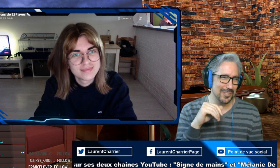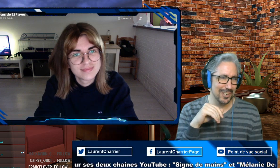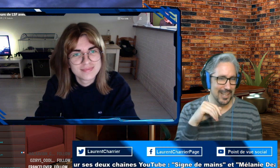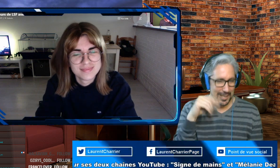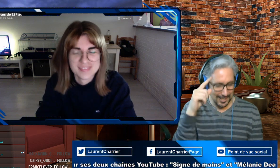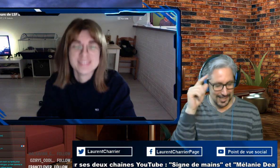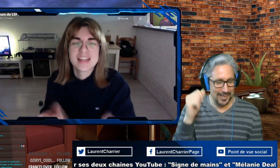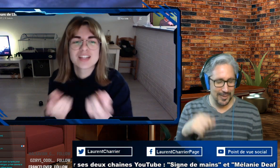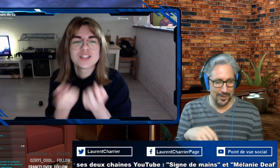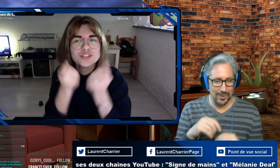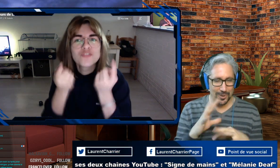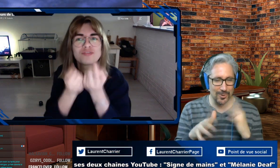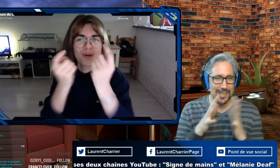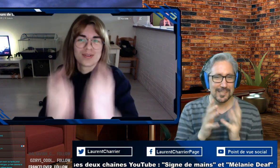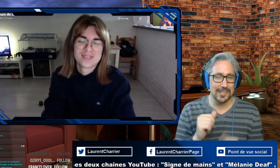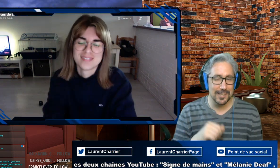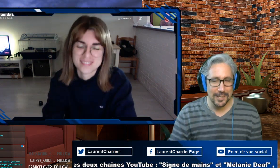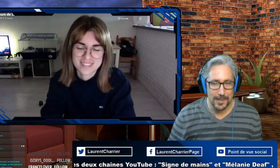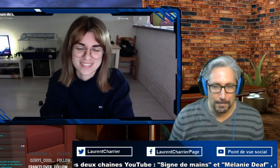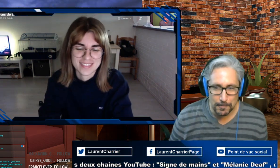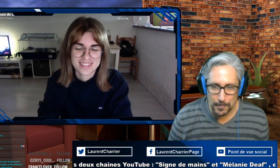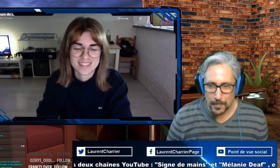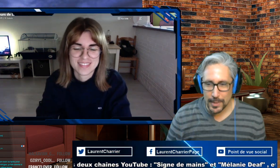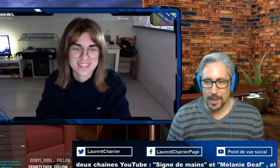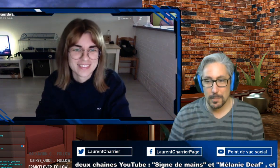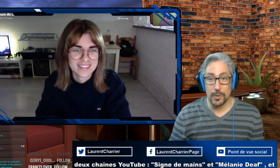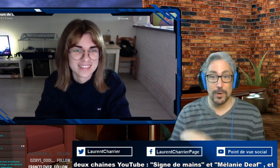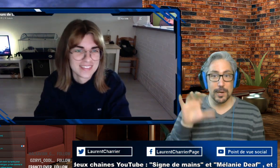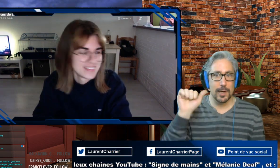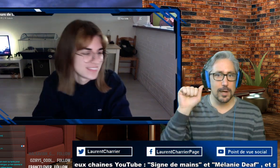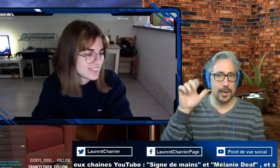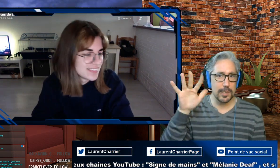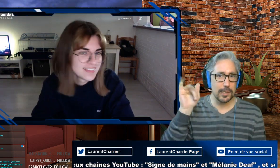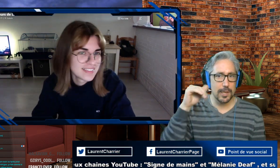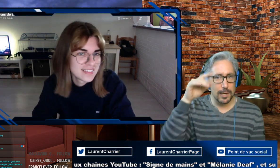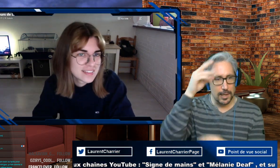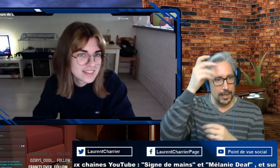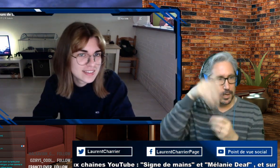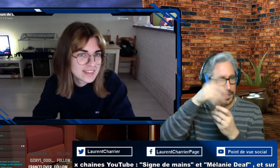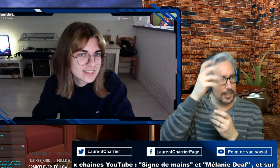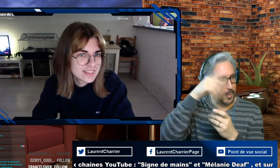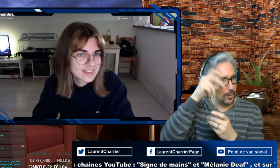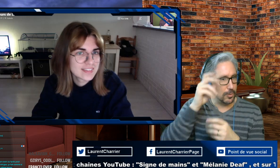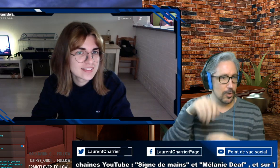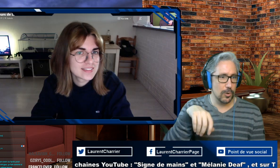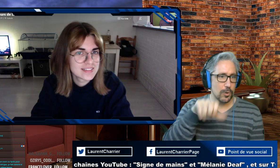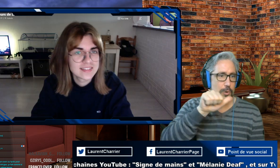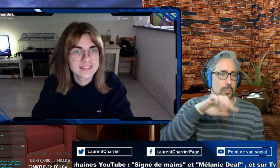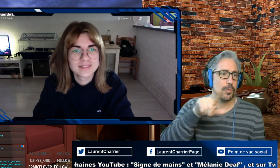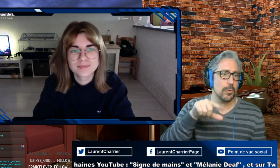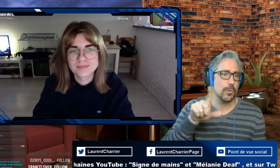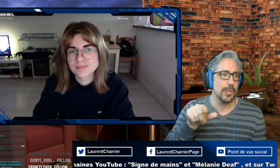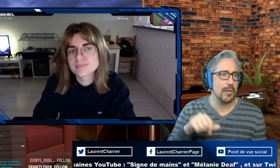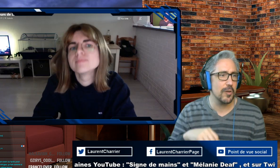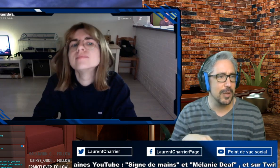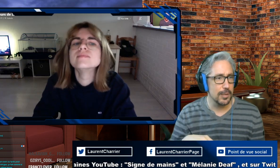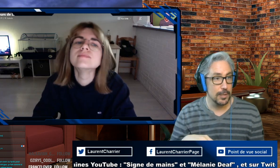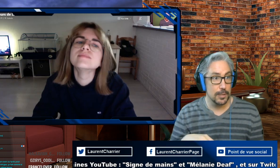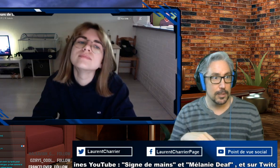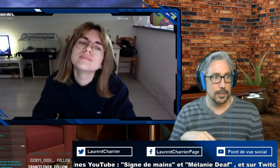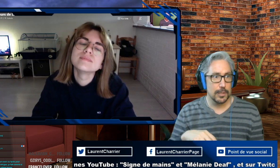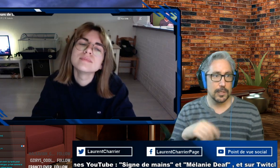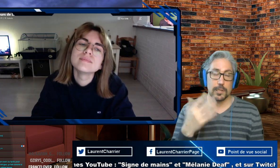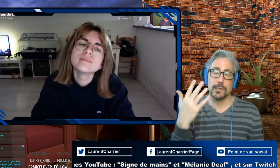parce que je savais qu'on allait signer. Mais ouais, rien que d'apprendre mon